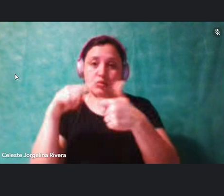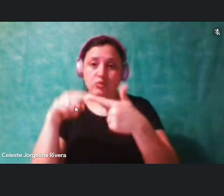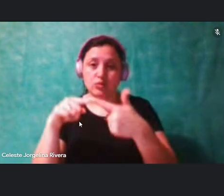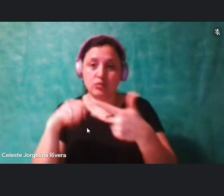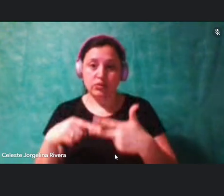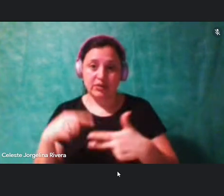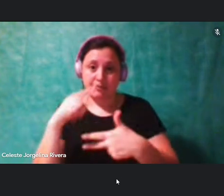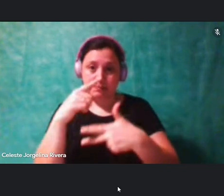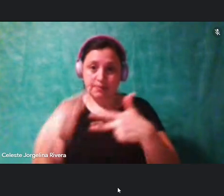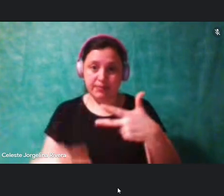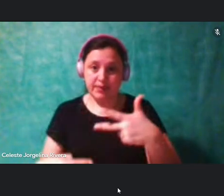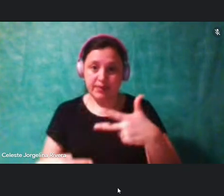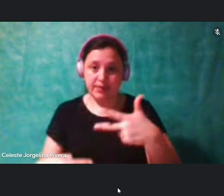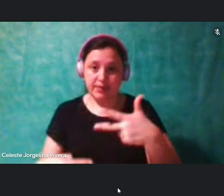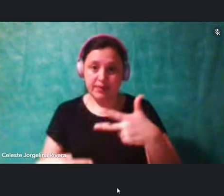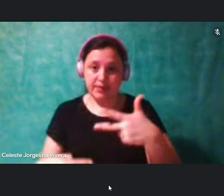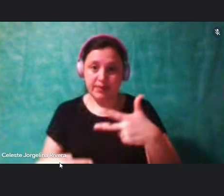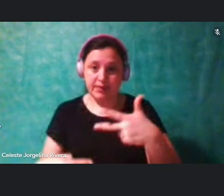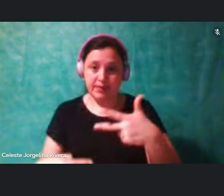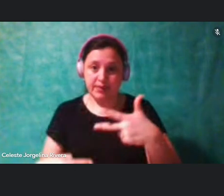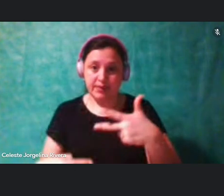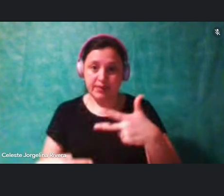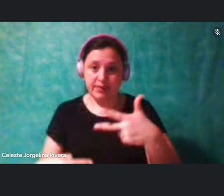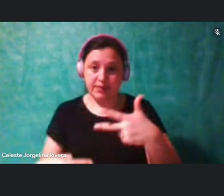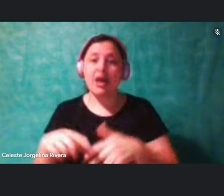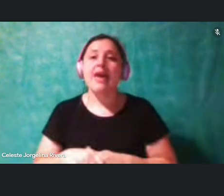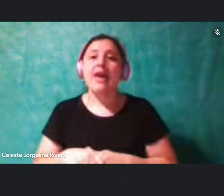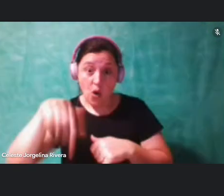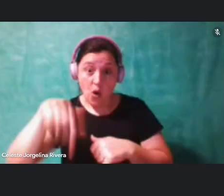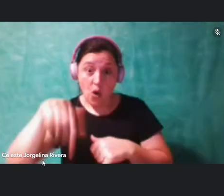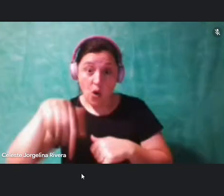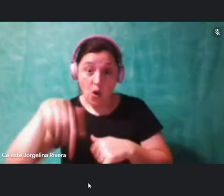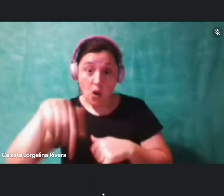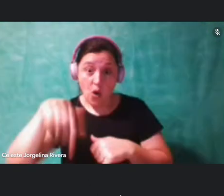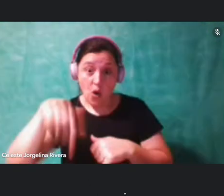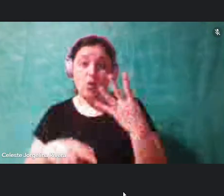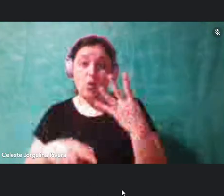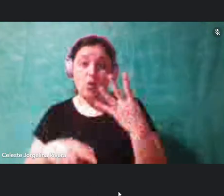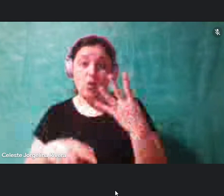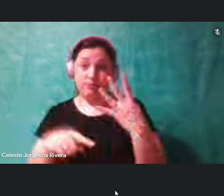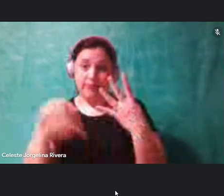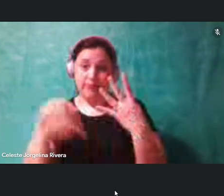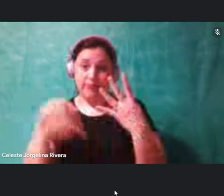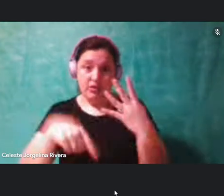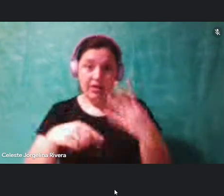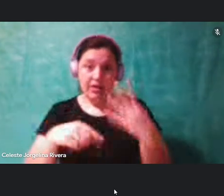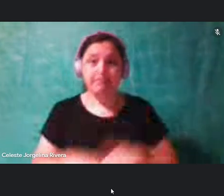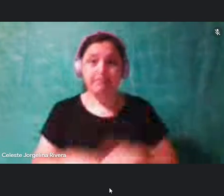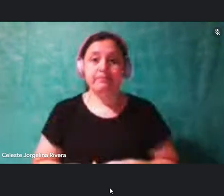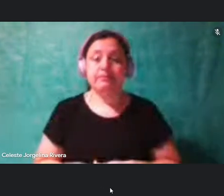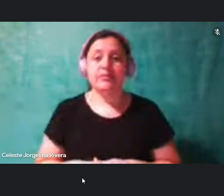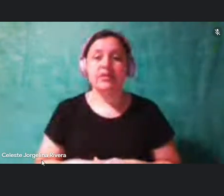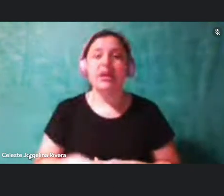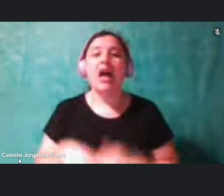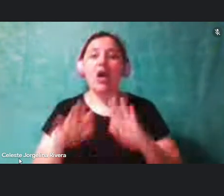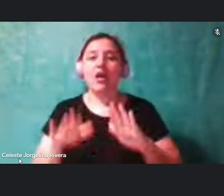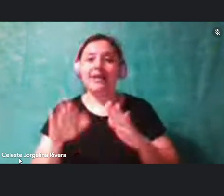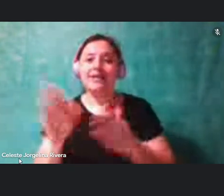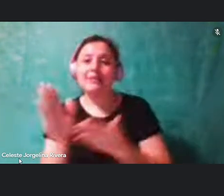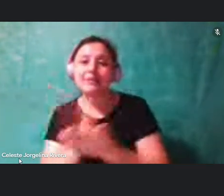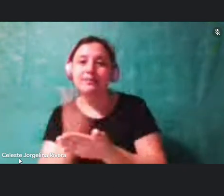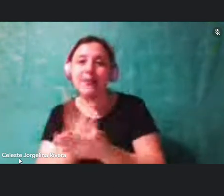Y en la 21 van a ser tareas que yo necesito que sí o sí